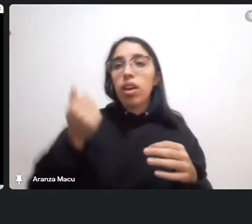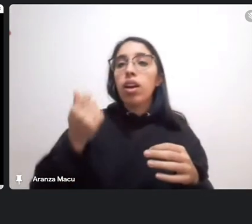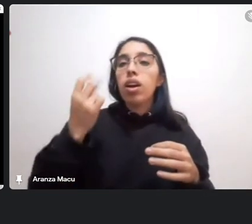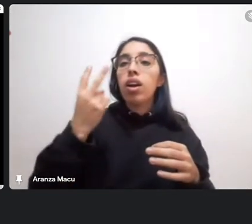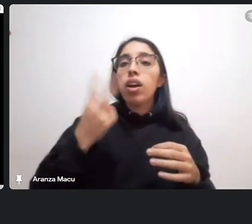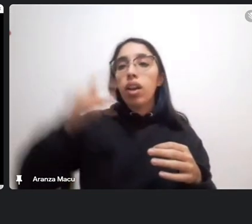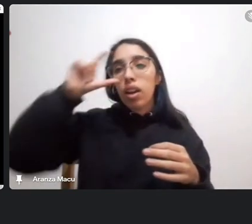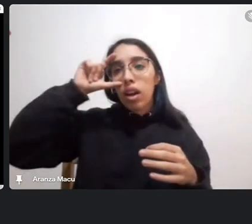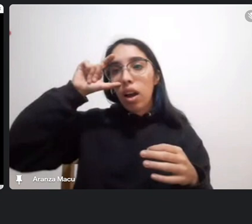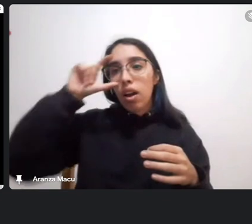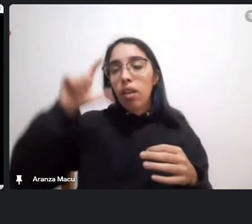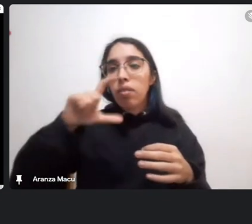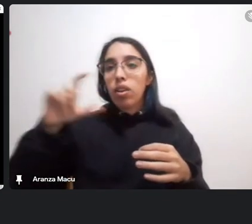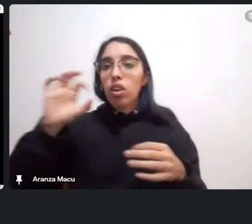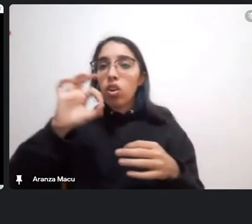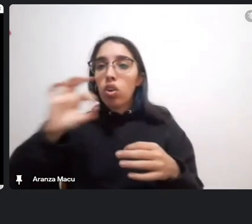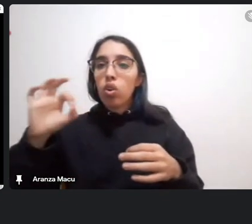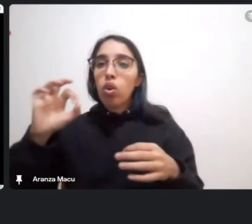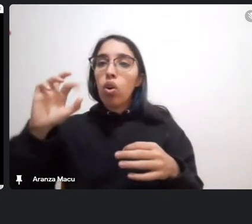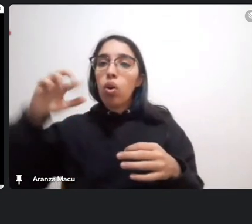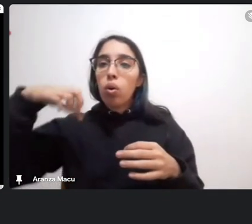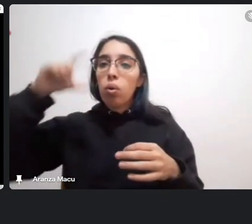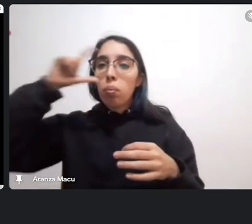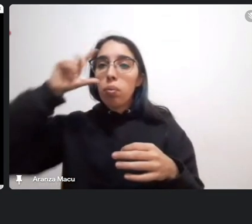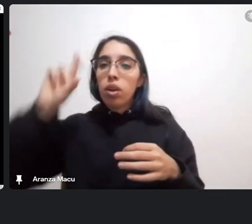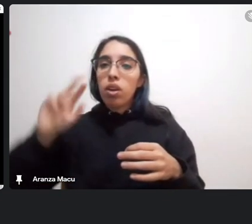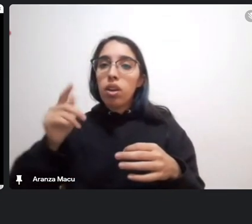Have es auxiliar, entonces, ¿cómo se lee?